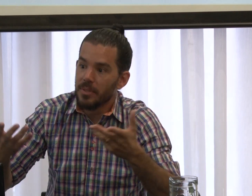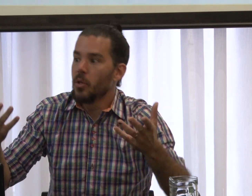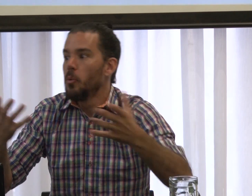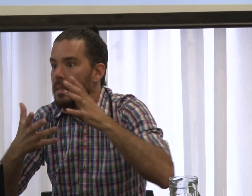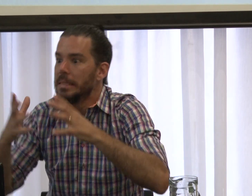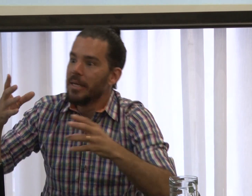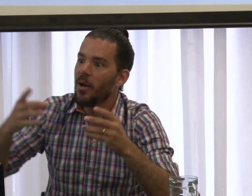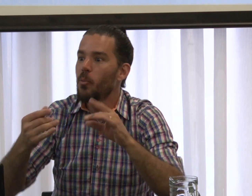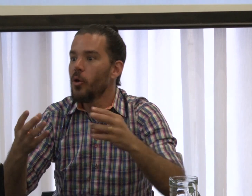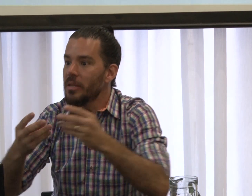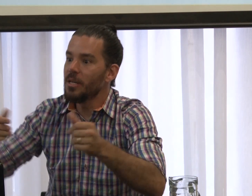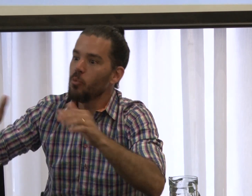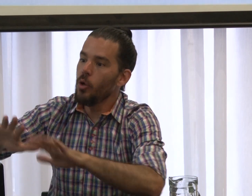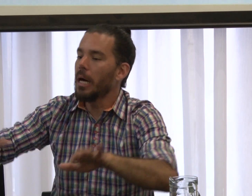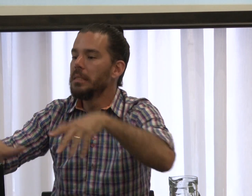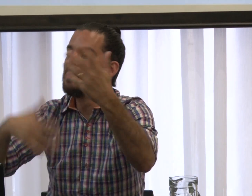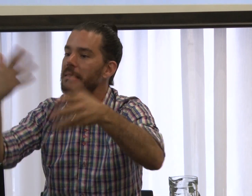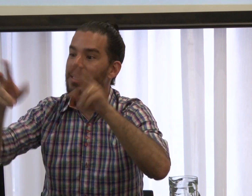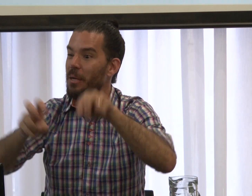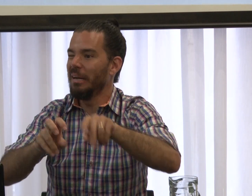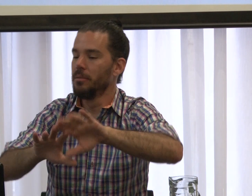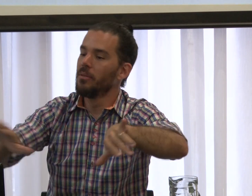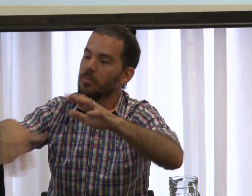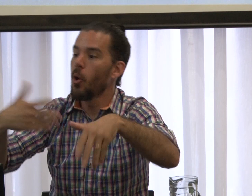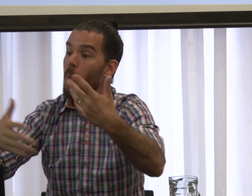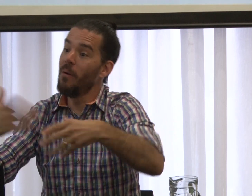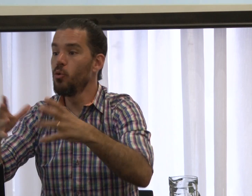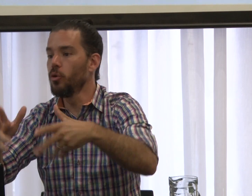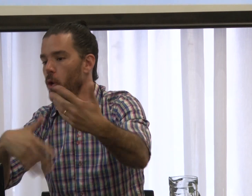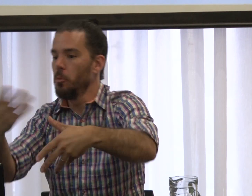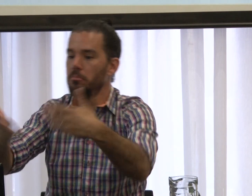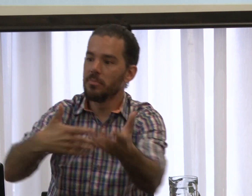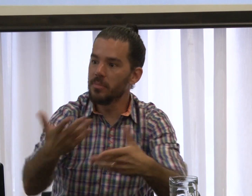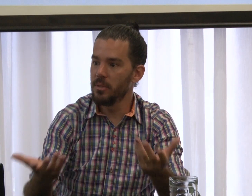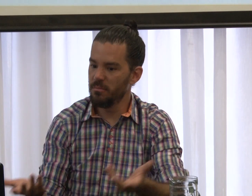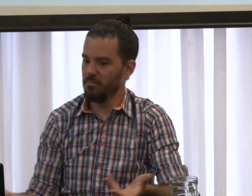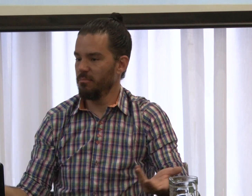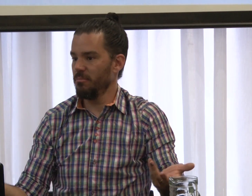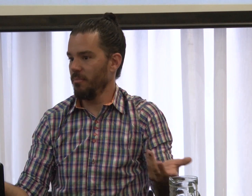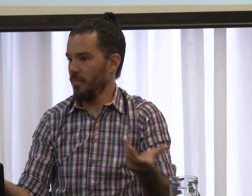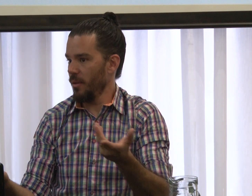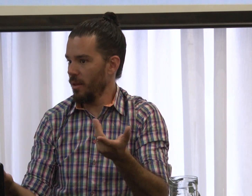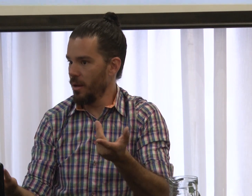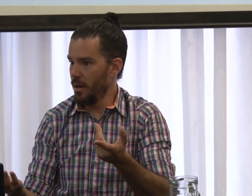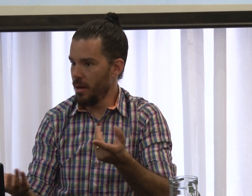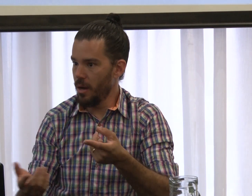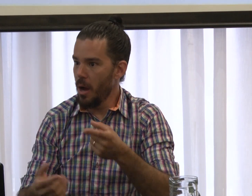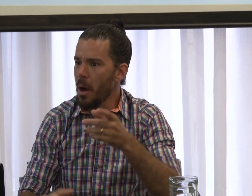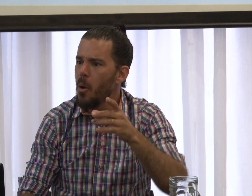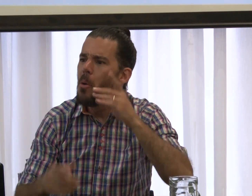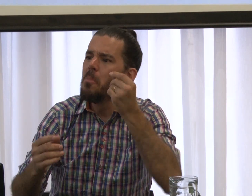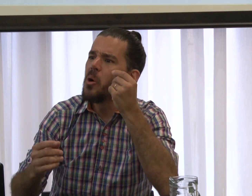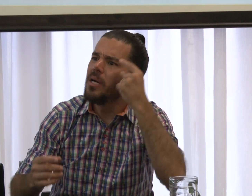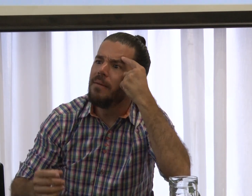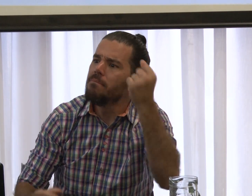sea, en la lectura y en la escritura también les enseñan igual a hablar, no es que sea descartado, pero antes se